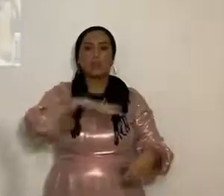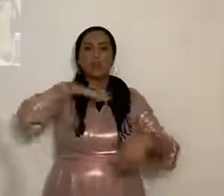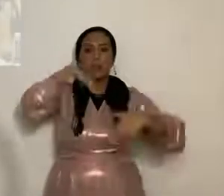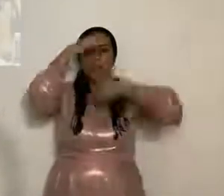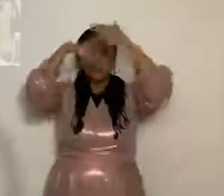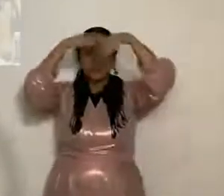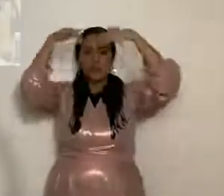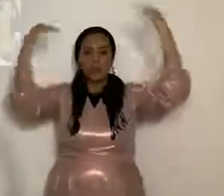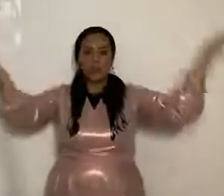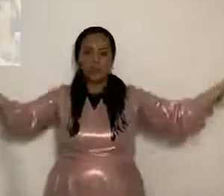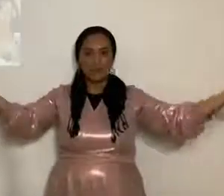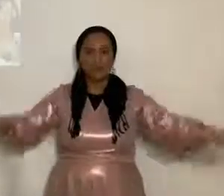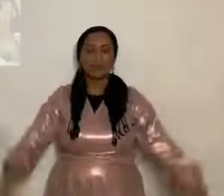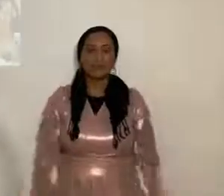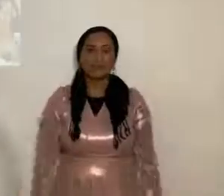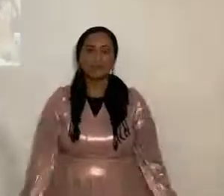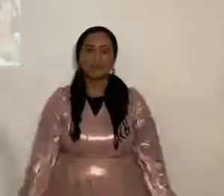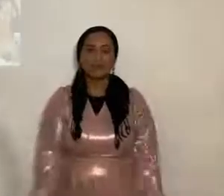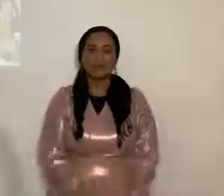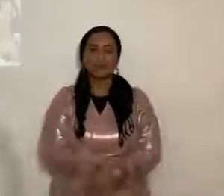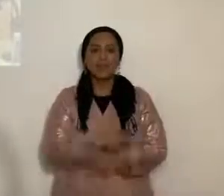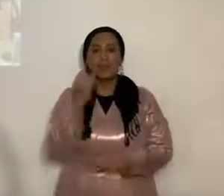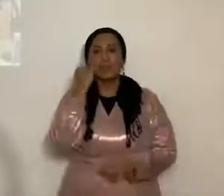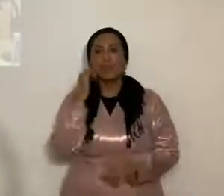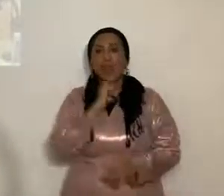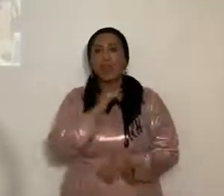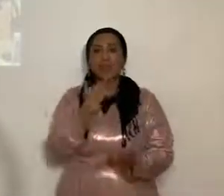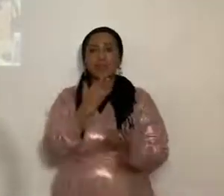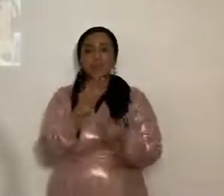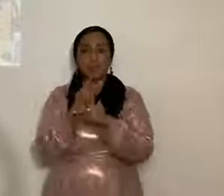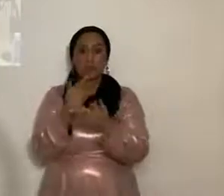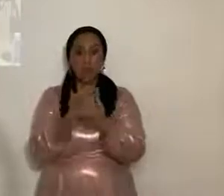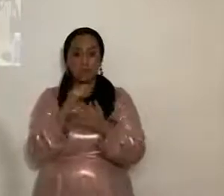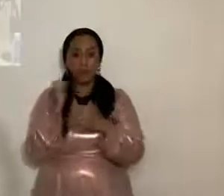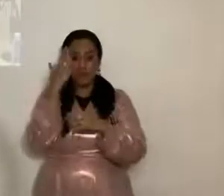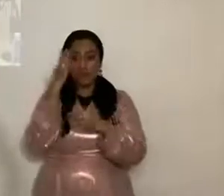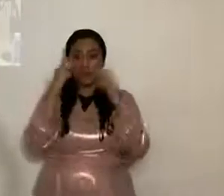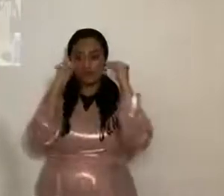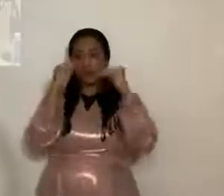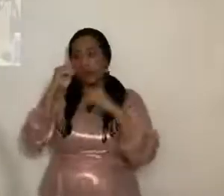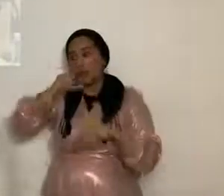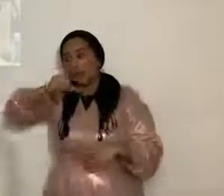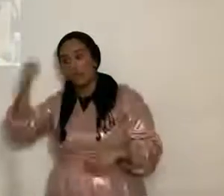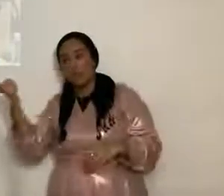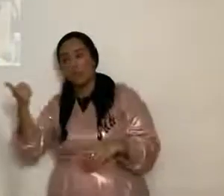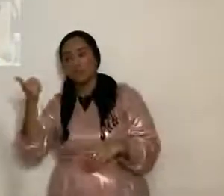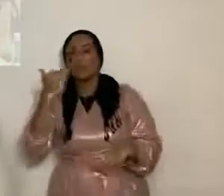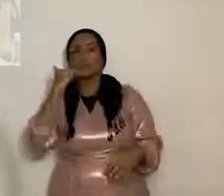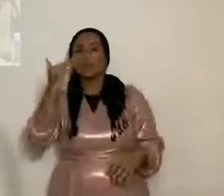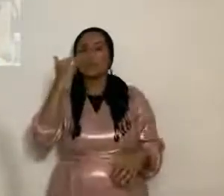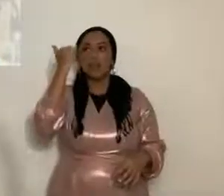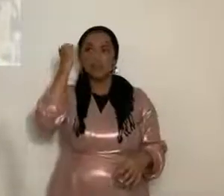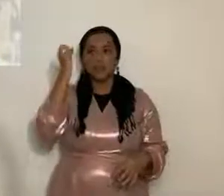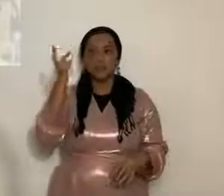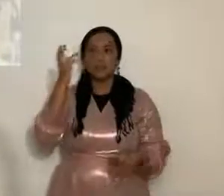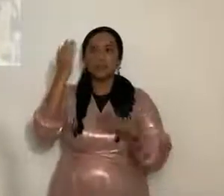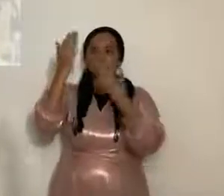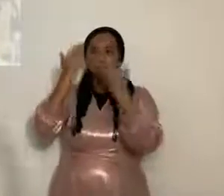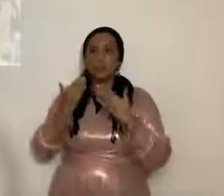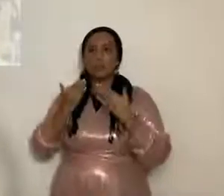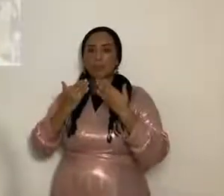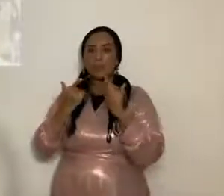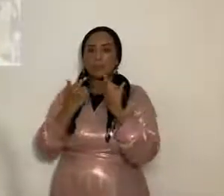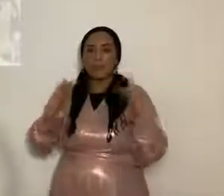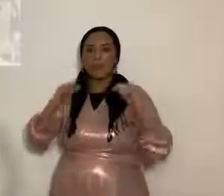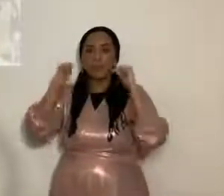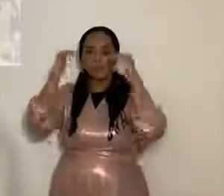los cielos. Aleluya. Entonces, si guardo yo bien el Shabbat y lo enseño a otros, para cabo del Eterno, Él nos dará una bendición y